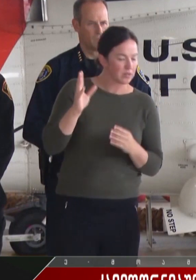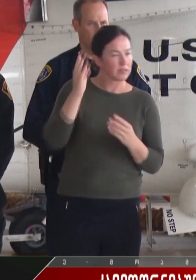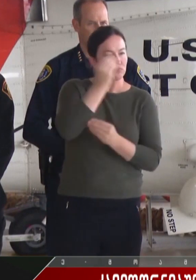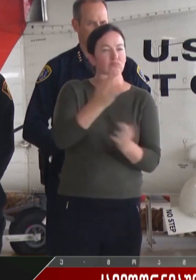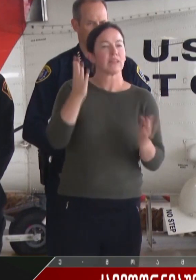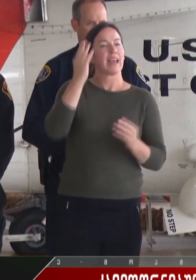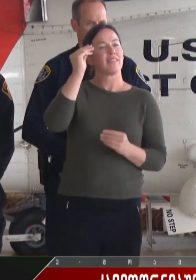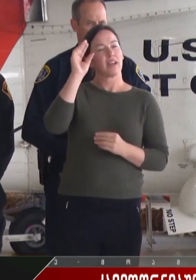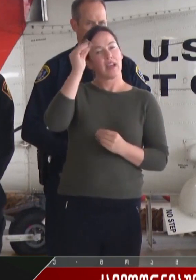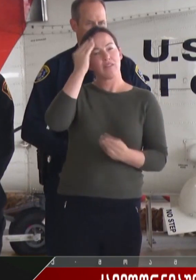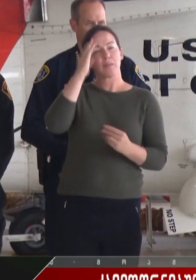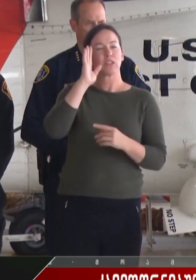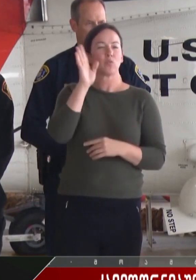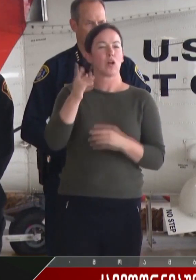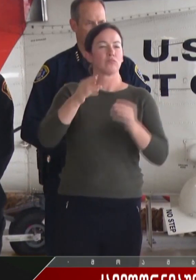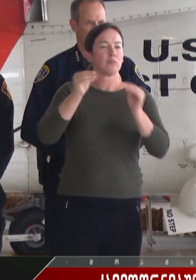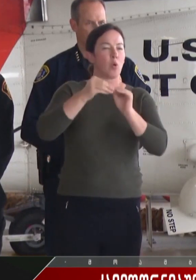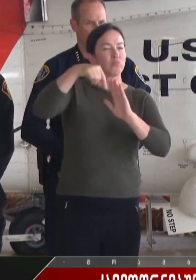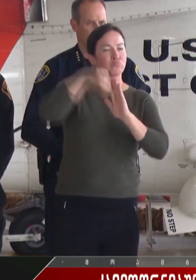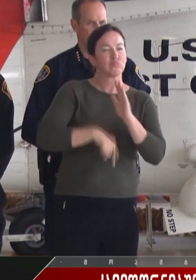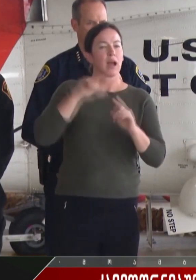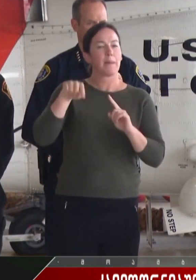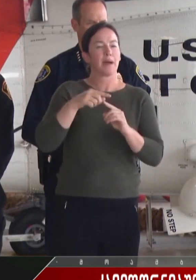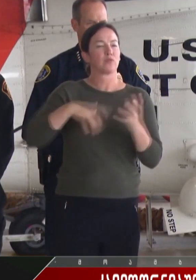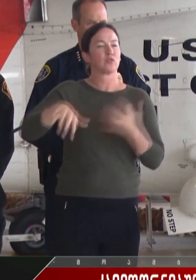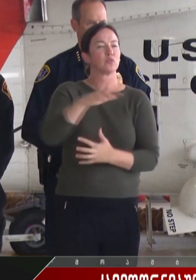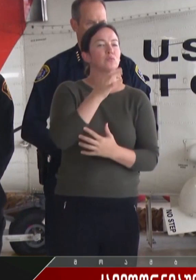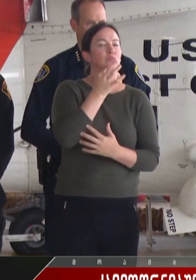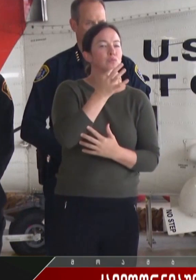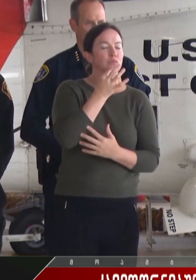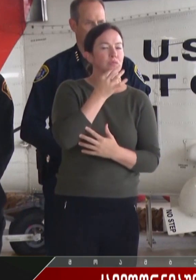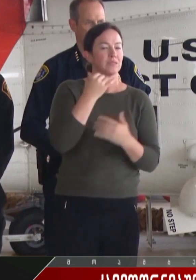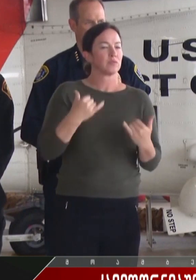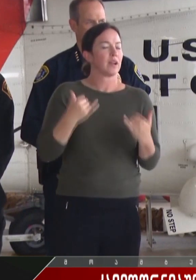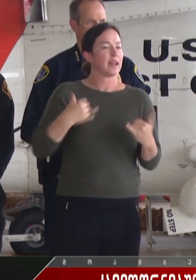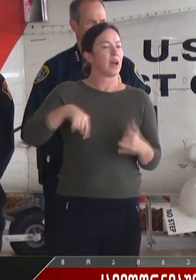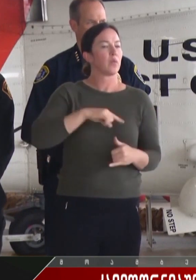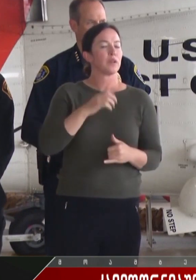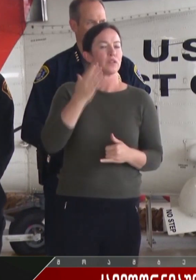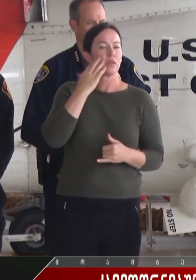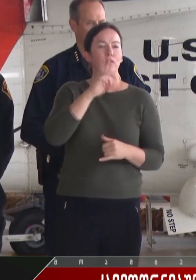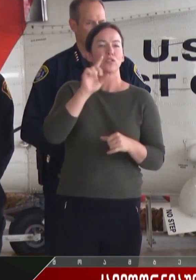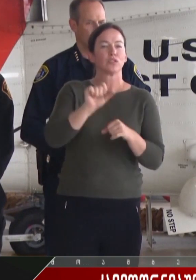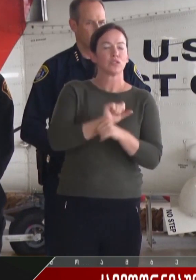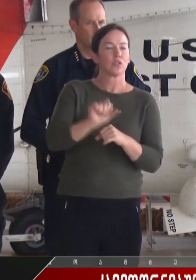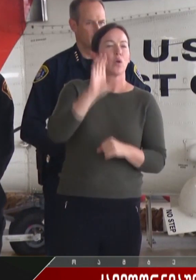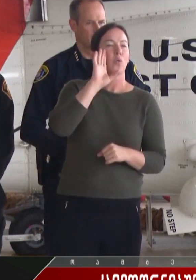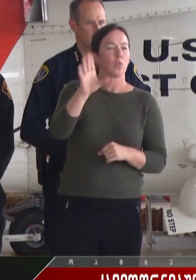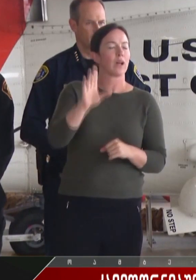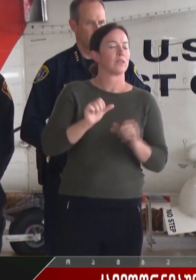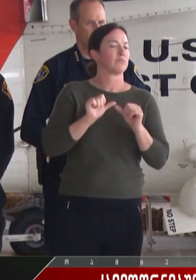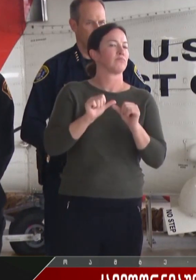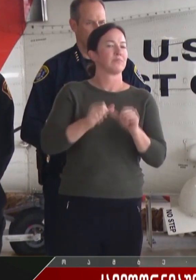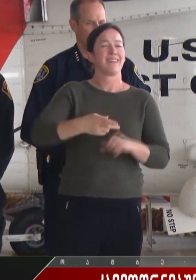რაიონები. საგანგებო სამსახურები მზად ყოფნაში არიან. თუმცა მე მოუწოდებ მოსახლეობას, მოერიდონ იმ სადაც წყალდიდობის